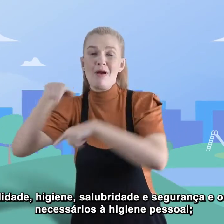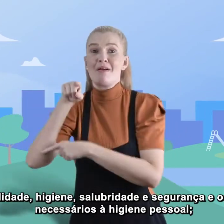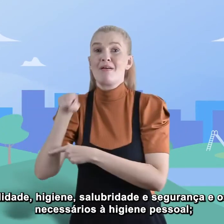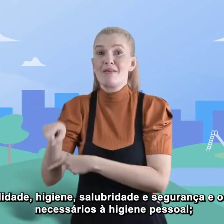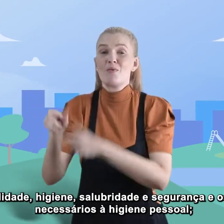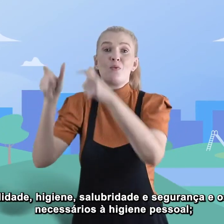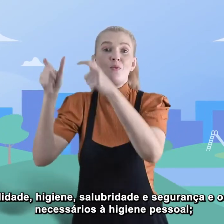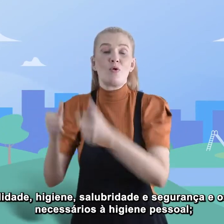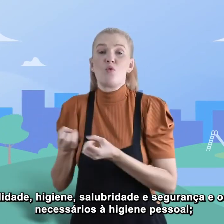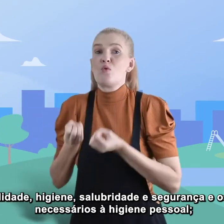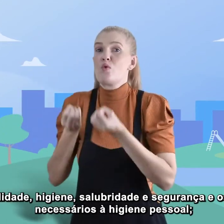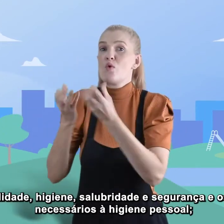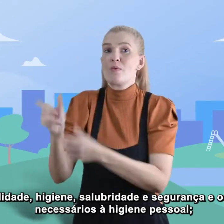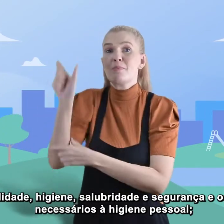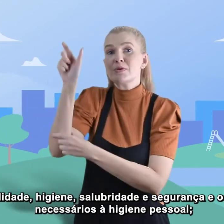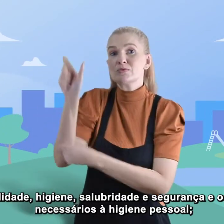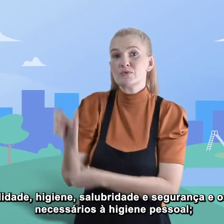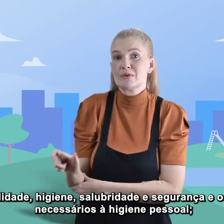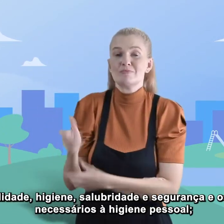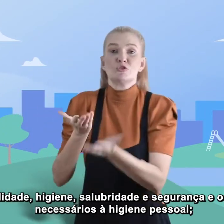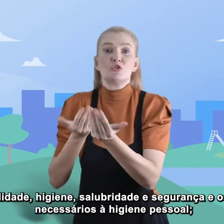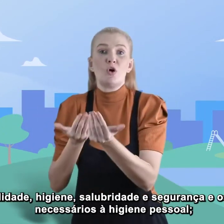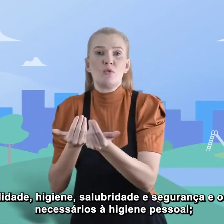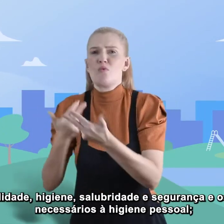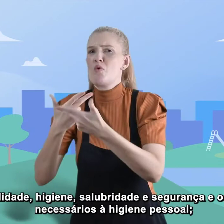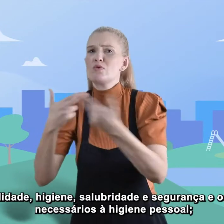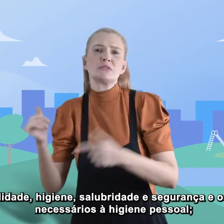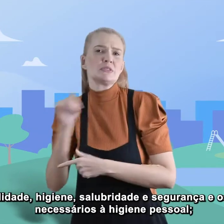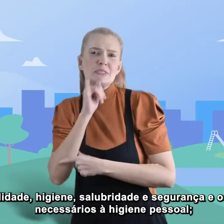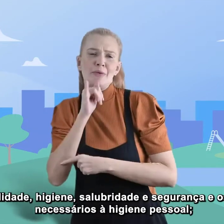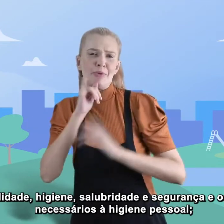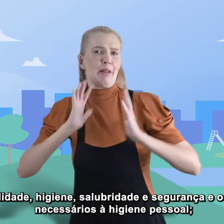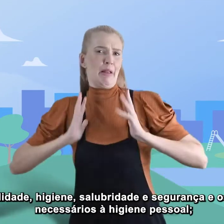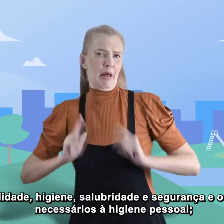segurança e os objetos necessários à higiene pessoal.